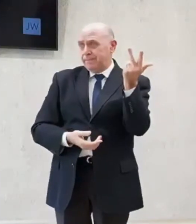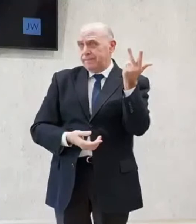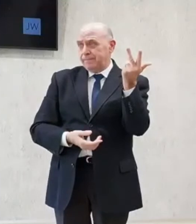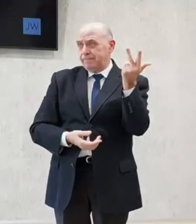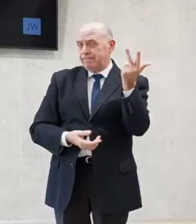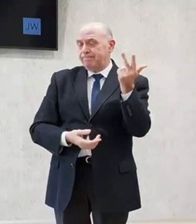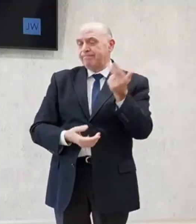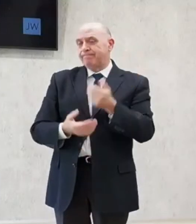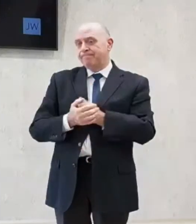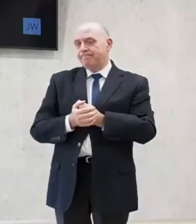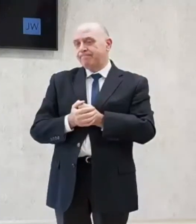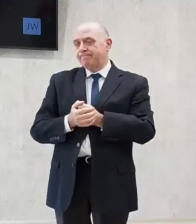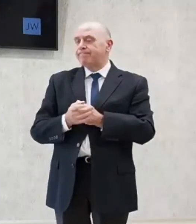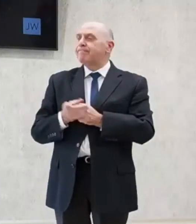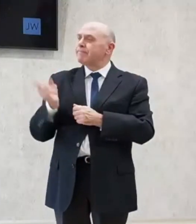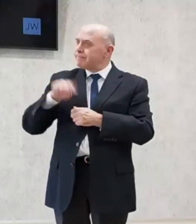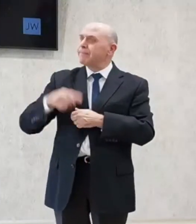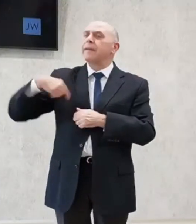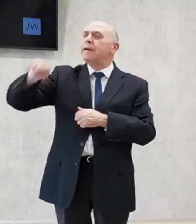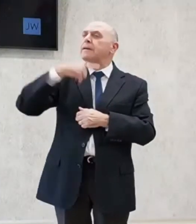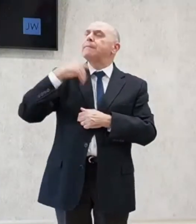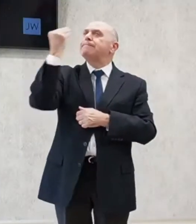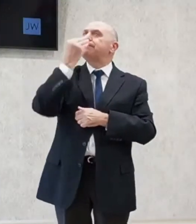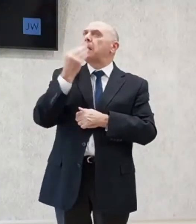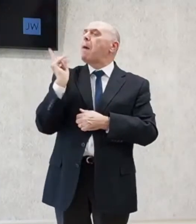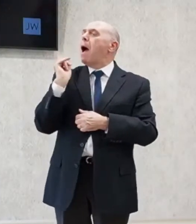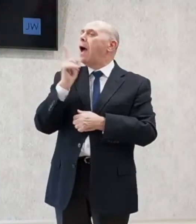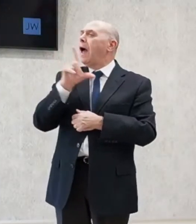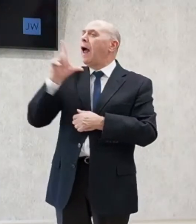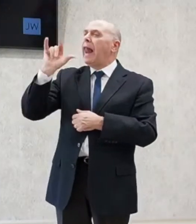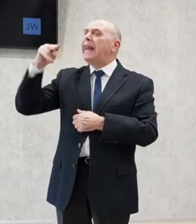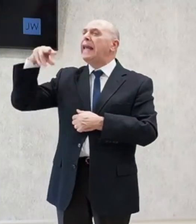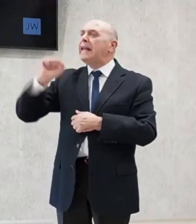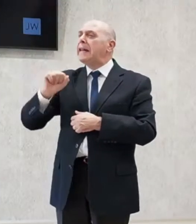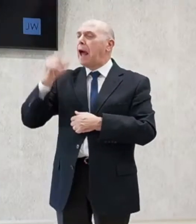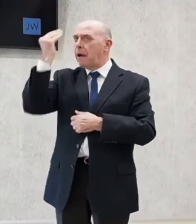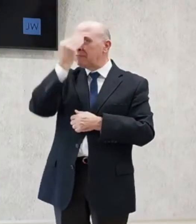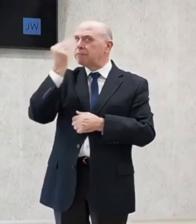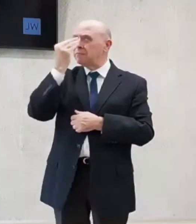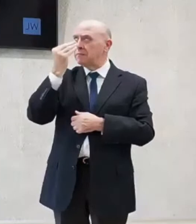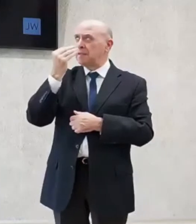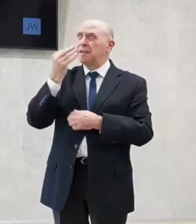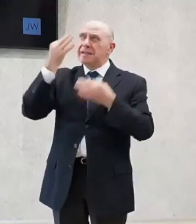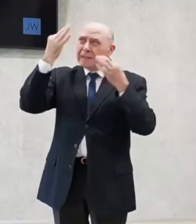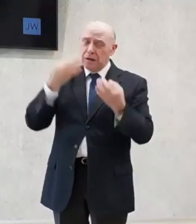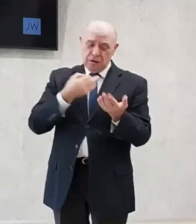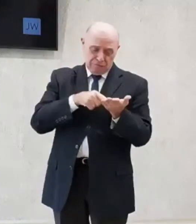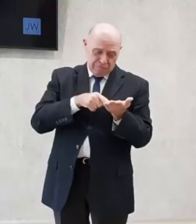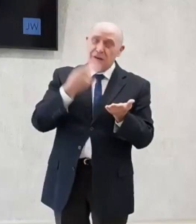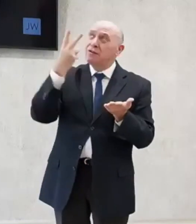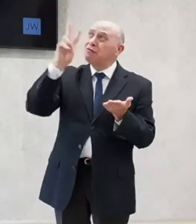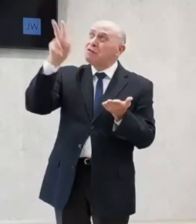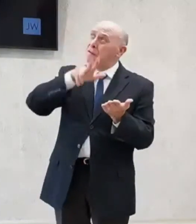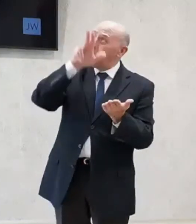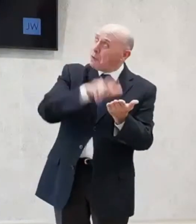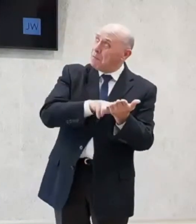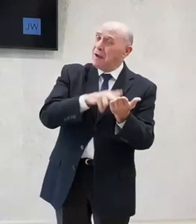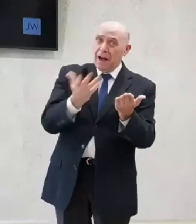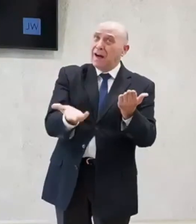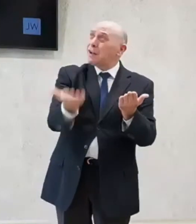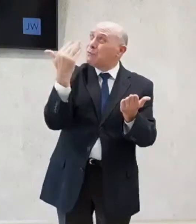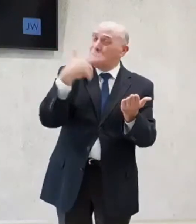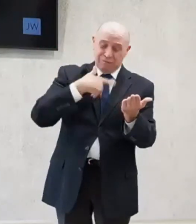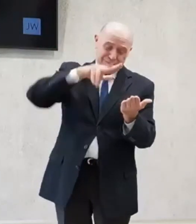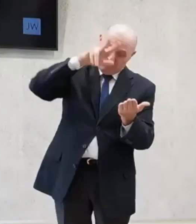ancora qui facciamo una riflessione come faceva linea ad avere la certezza che le promesse di Geova Compresa quella della Resurrezione si sarebbero